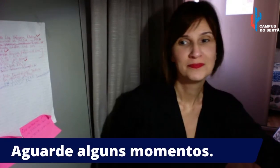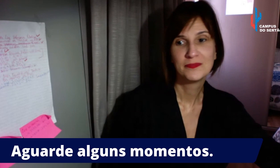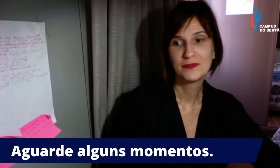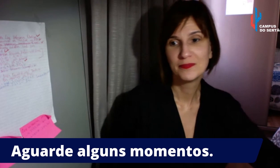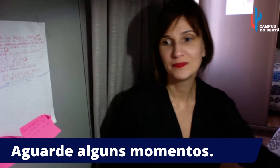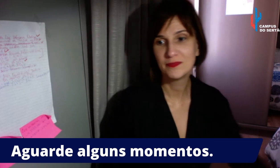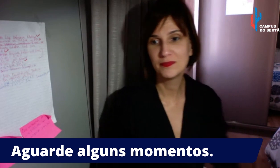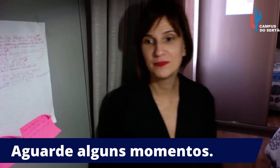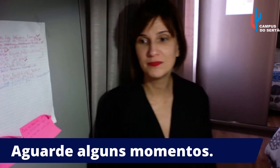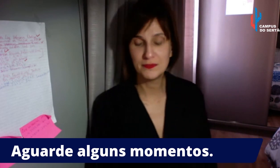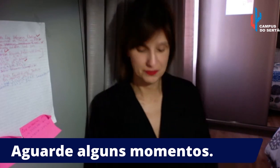Pois não?